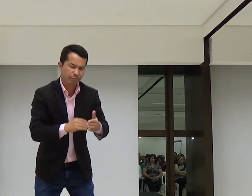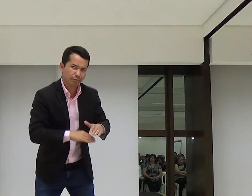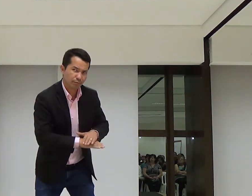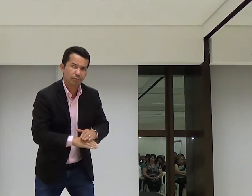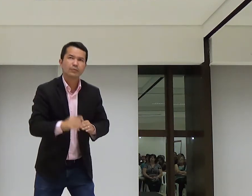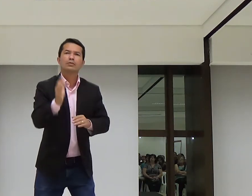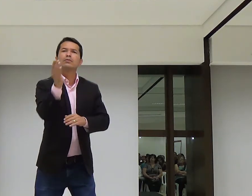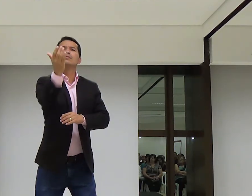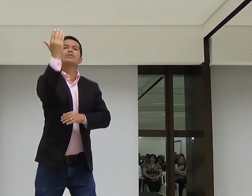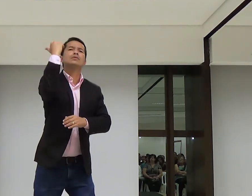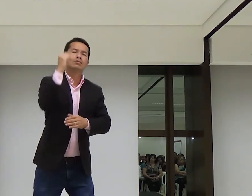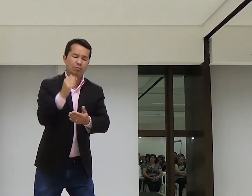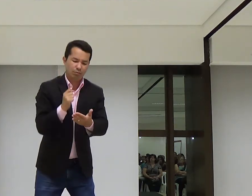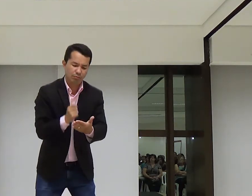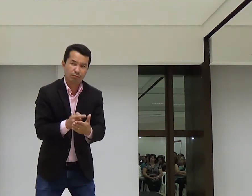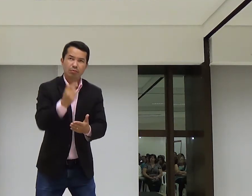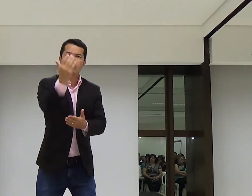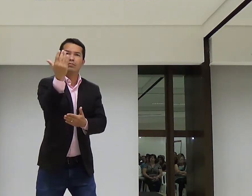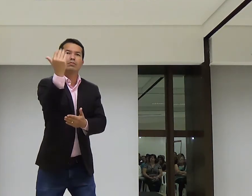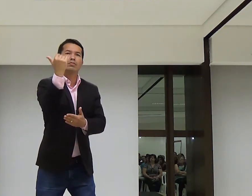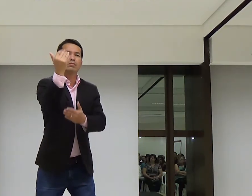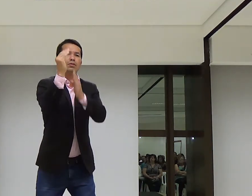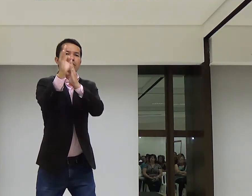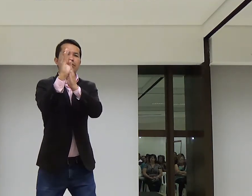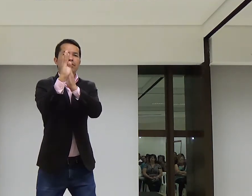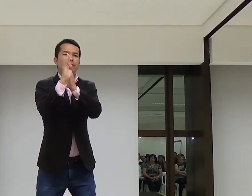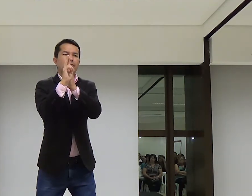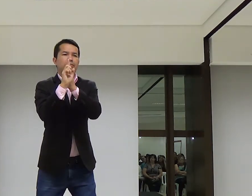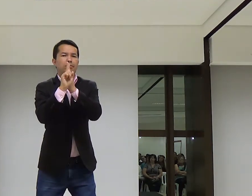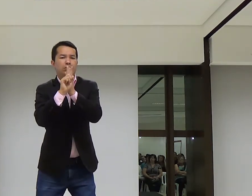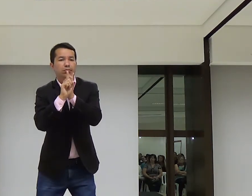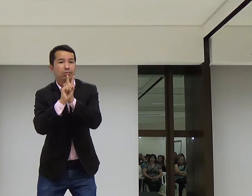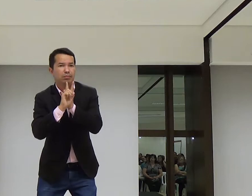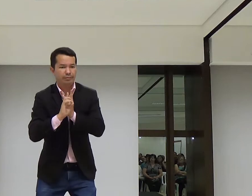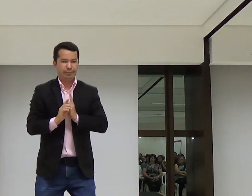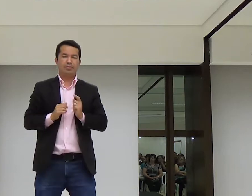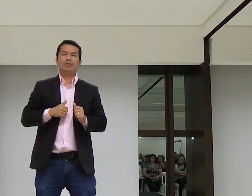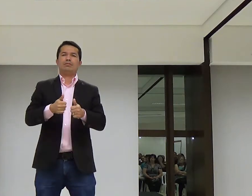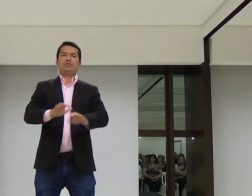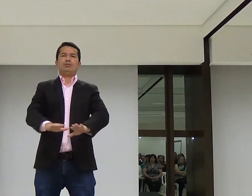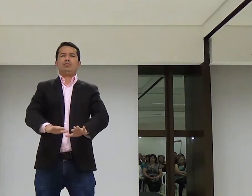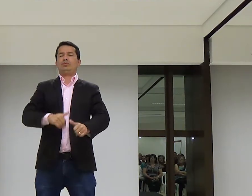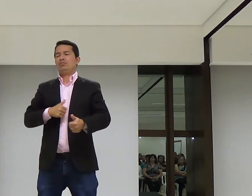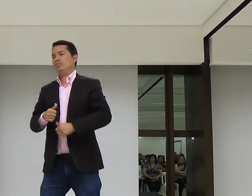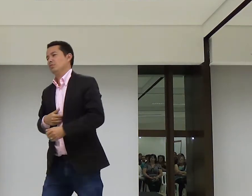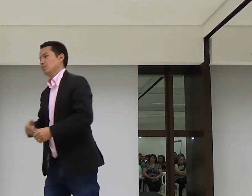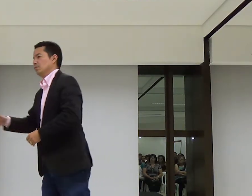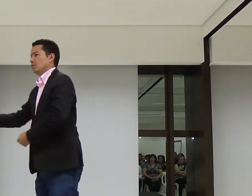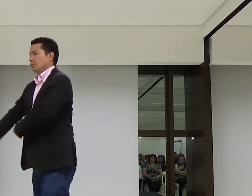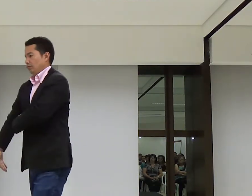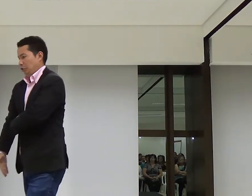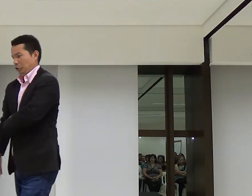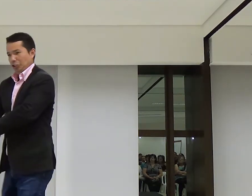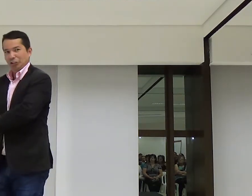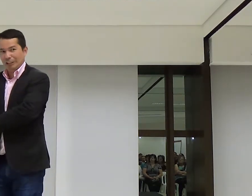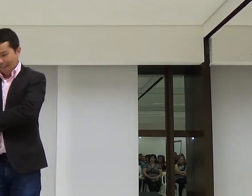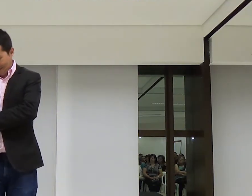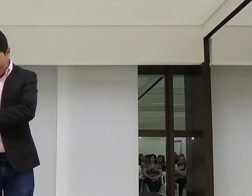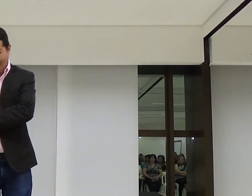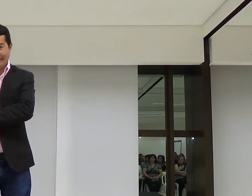tinha ali uma fila, uma mesa, uma fila, e ele chamava, venham por um, cada um vinha pagando os seus impostos. E ele,